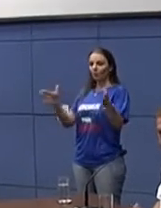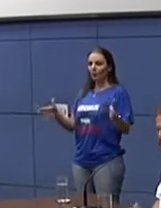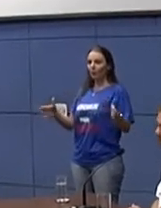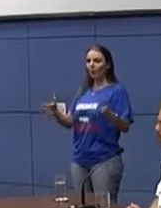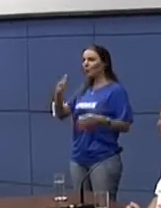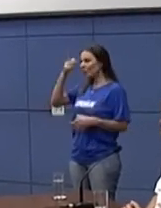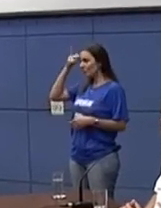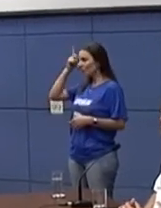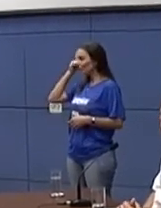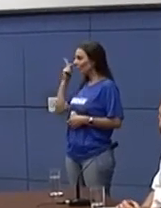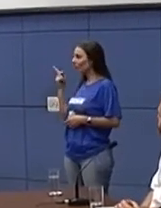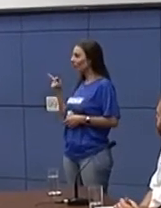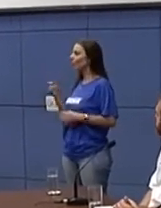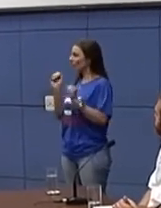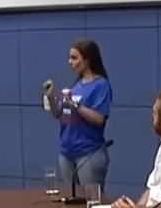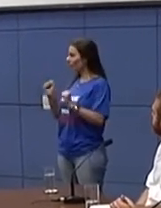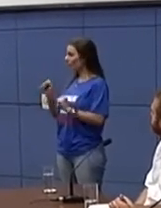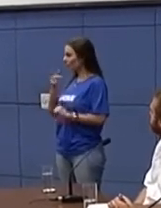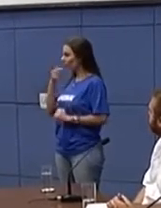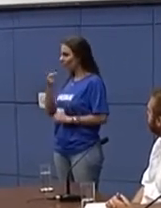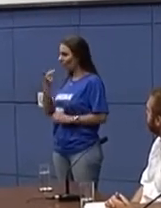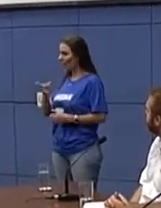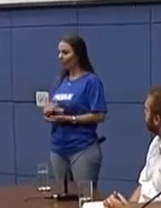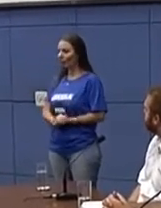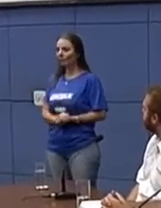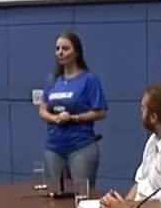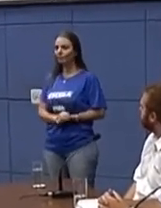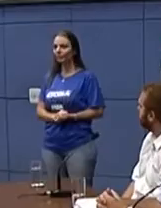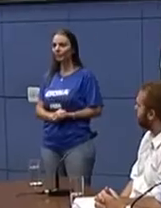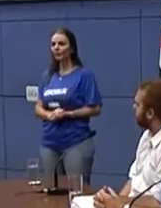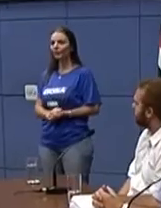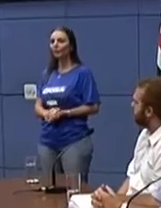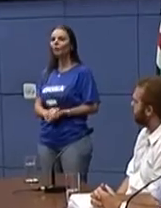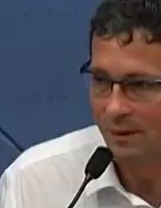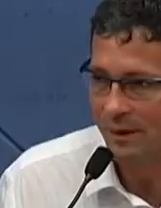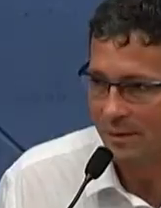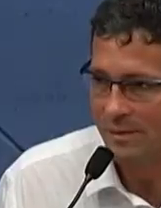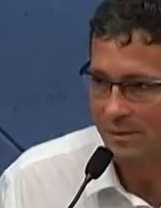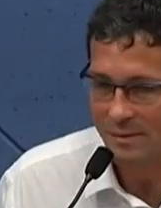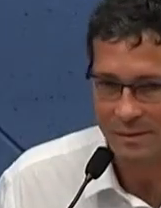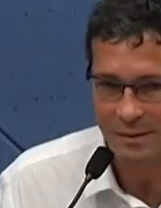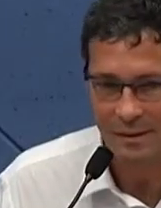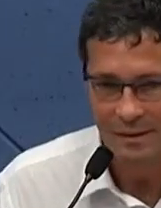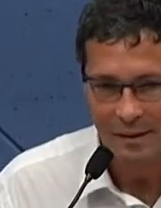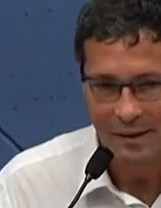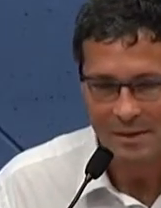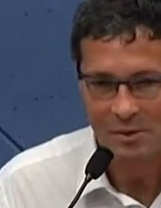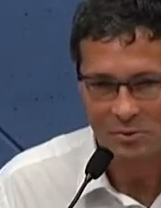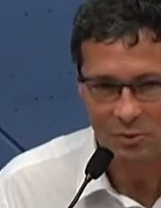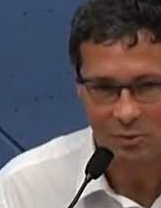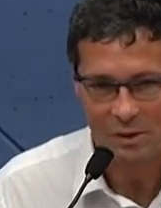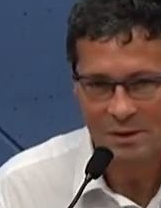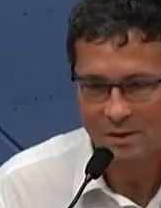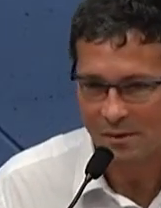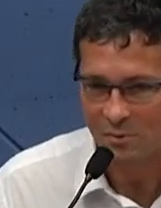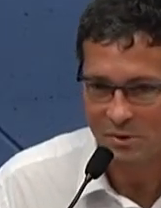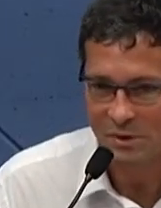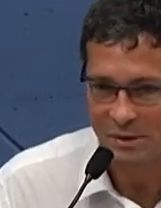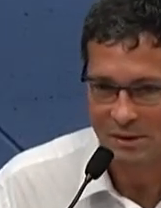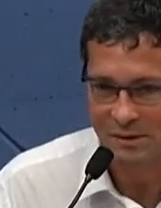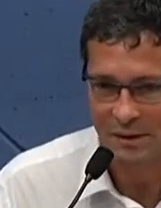as pessoas possam se pronunciar, buscando responder a essas as questões,